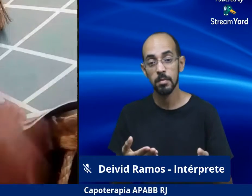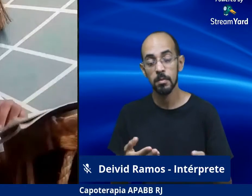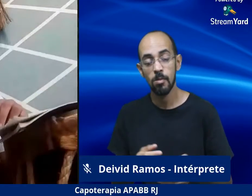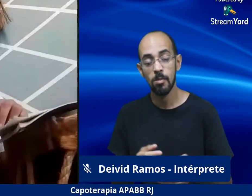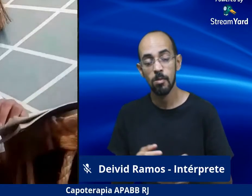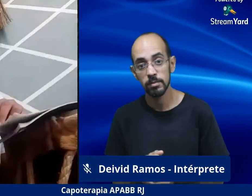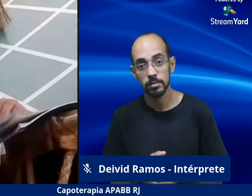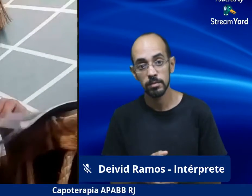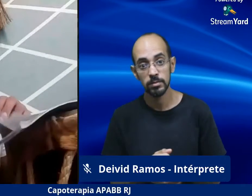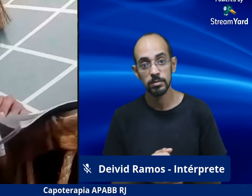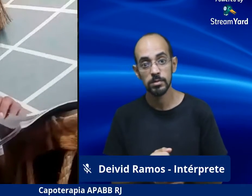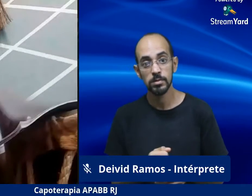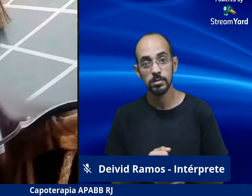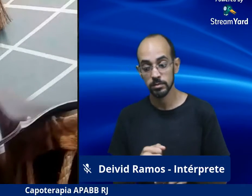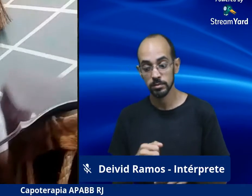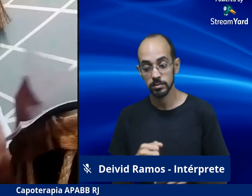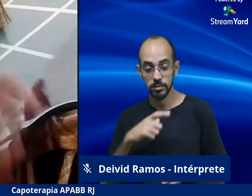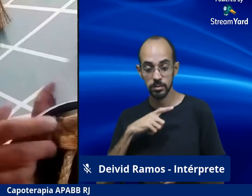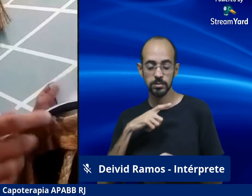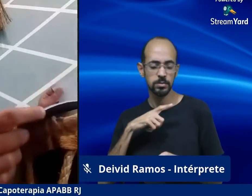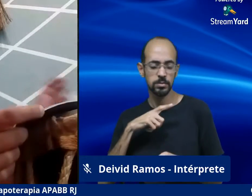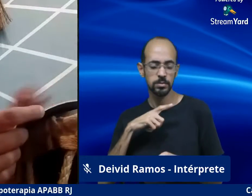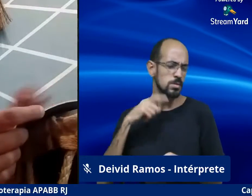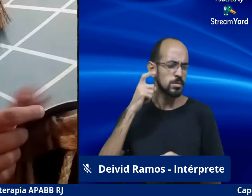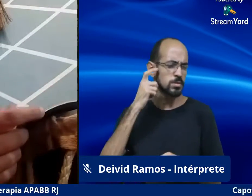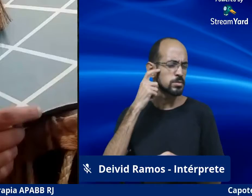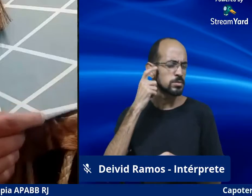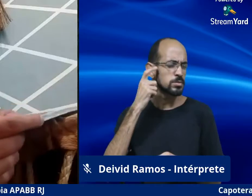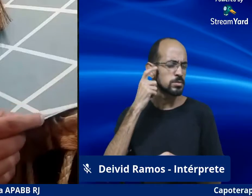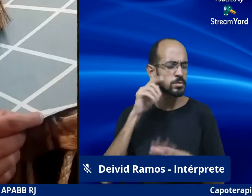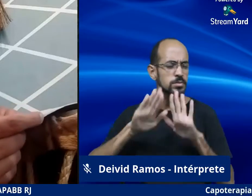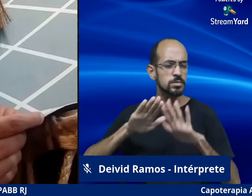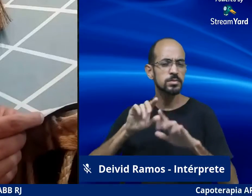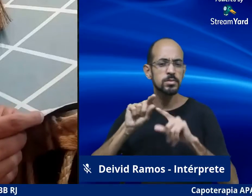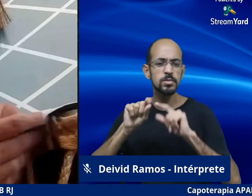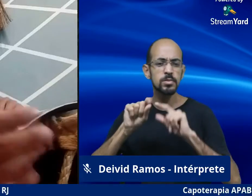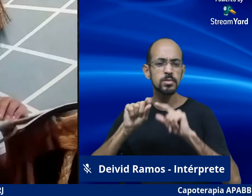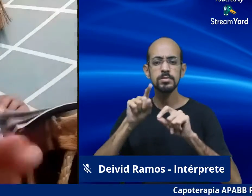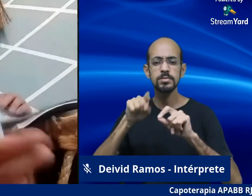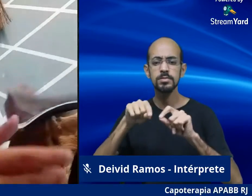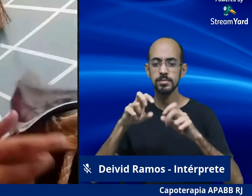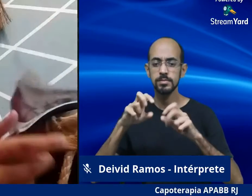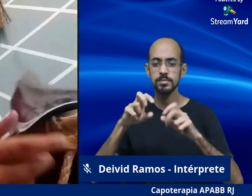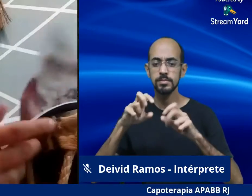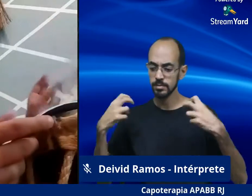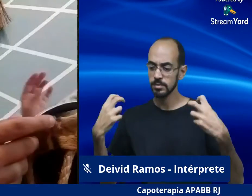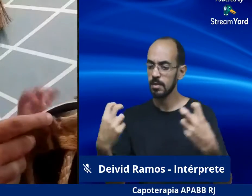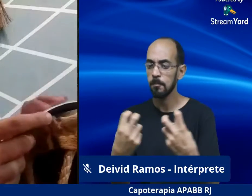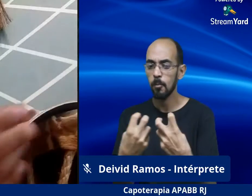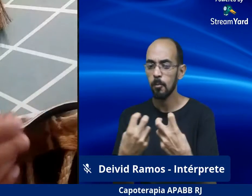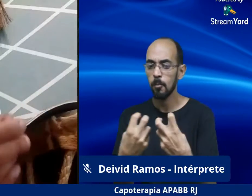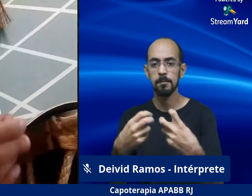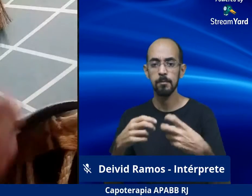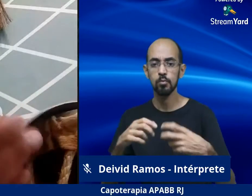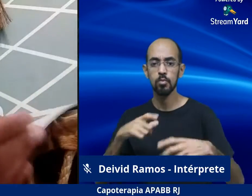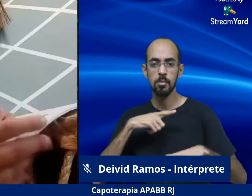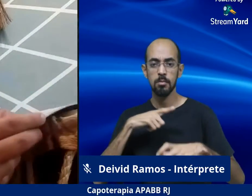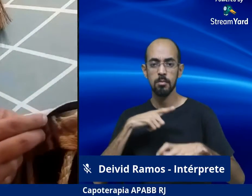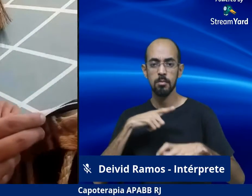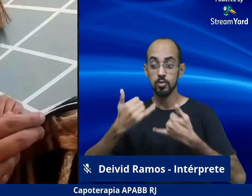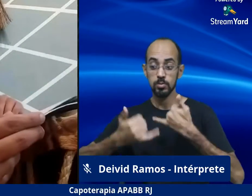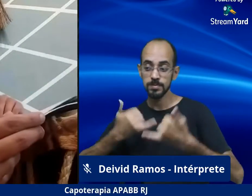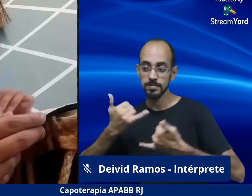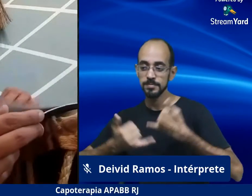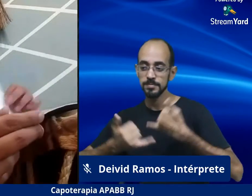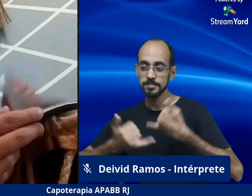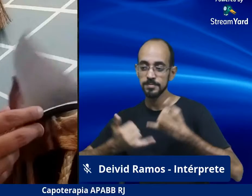Mas aí a gente pensa, e o que tem nessa roda, Michel? Além dos jogos, né? Como que é feito